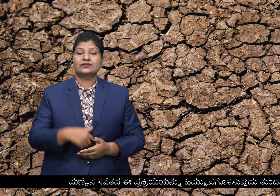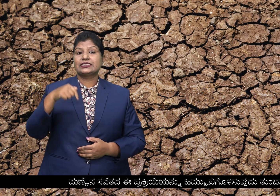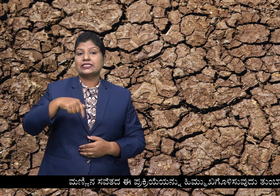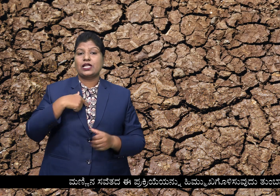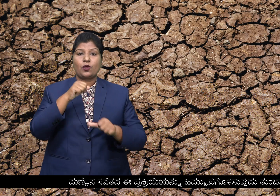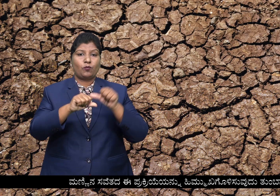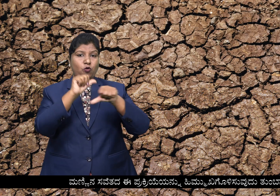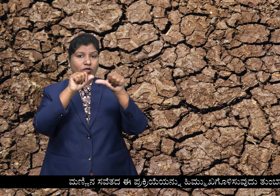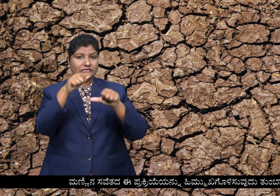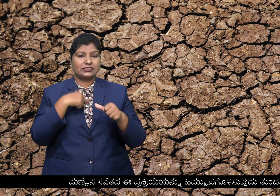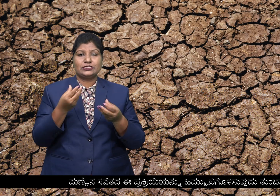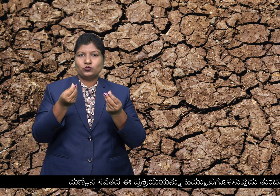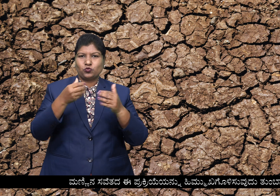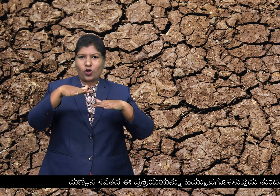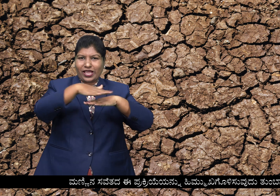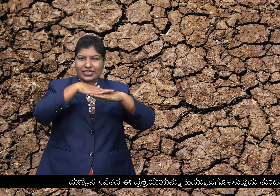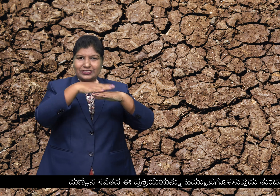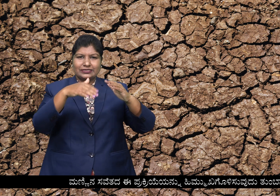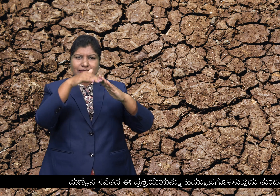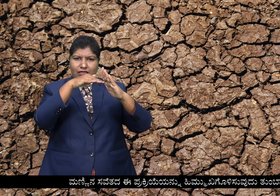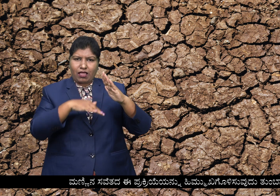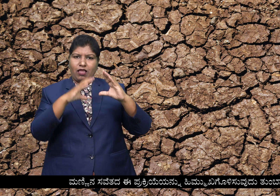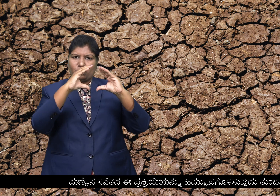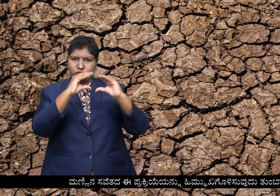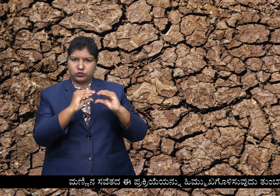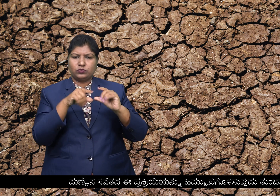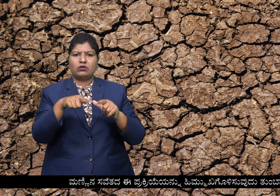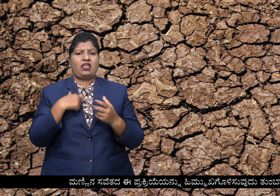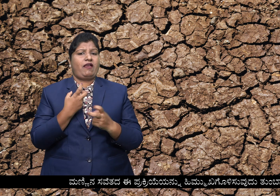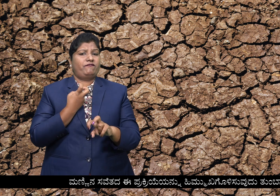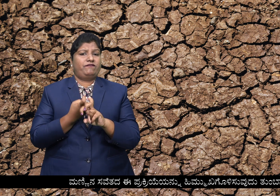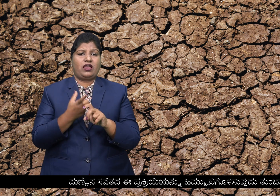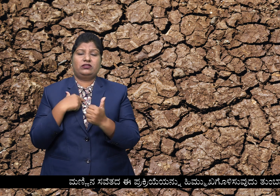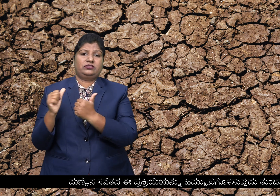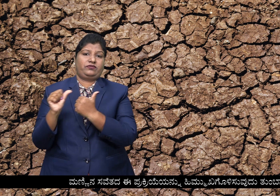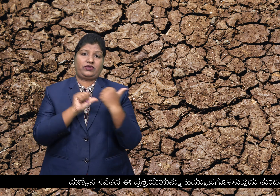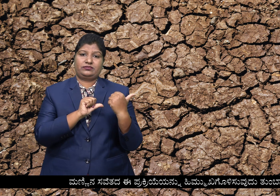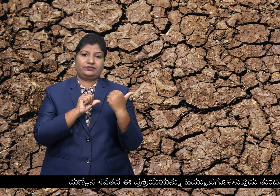ಮಣ್ಣಿನ ಸವೆತದ ಈ ಪ್ರಕ್ರಿಯೆಯನ್ನು ಹಿಮ್ಮುಖಗೊಳಿಸುವುದು ತುಂಬ ಕಷ್ಟ.